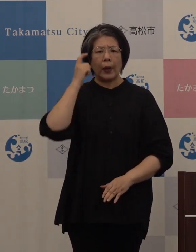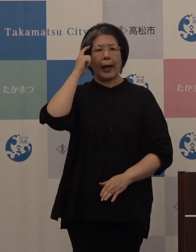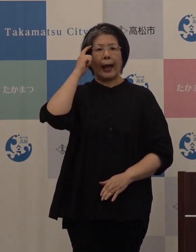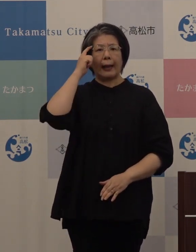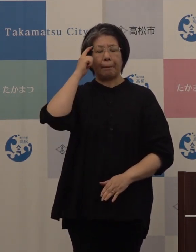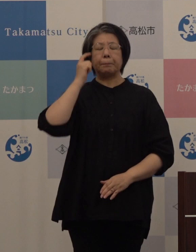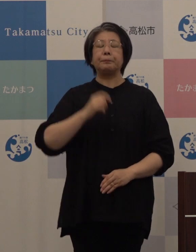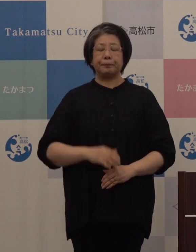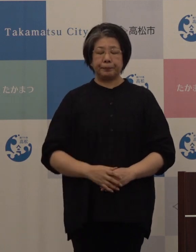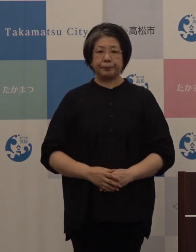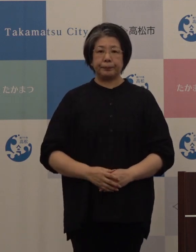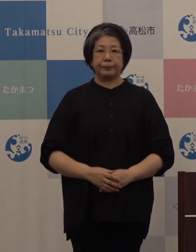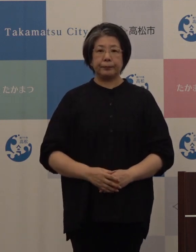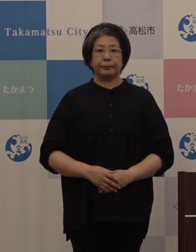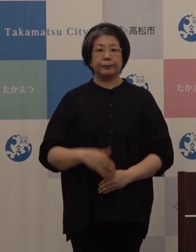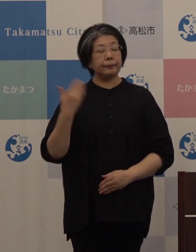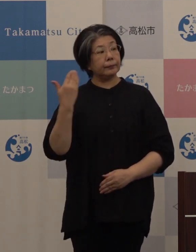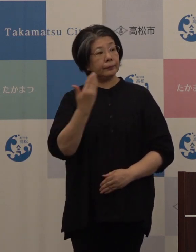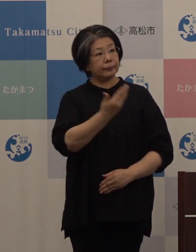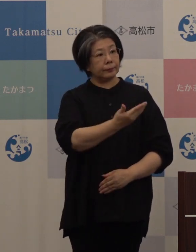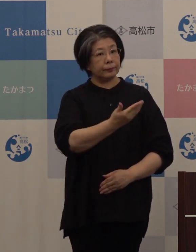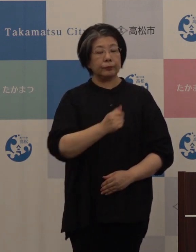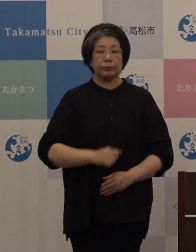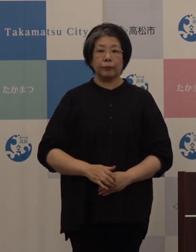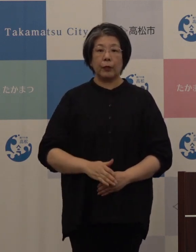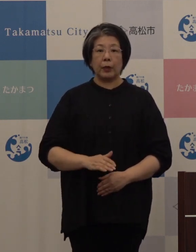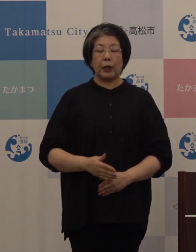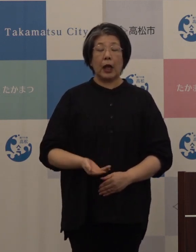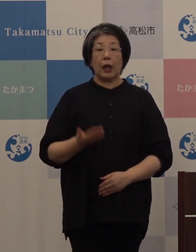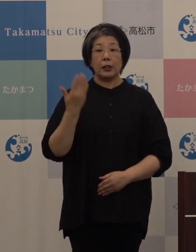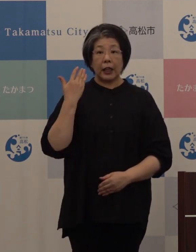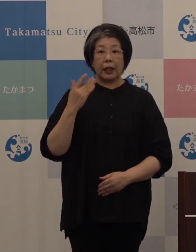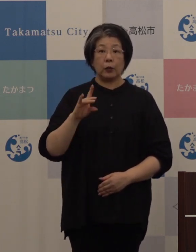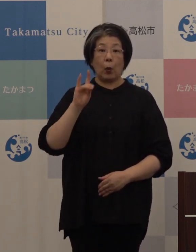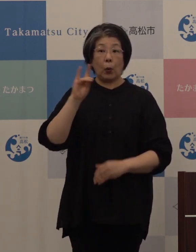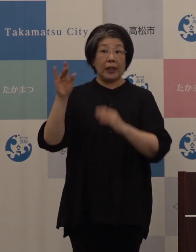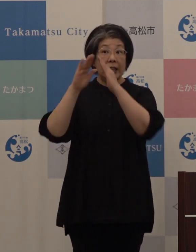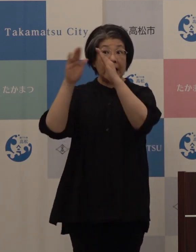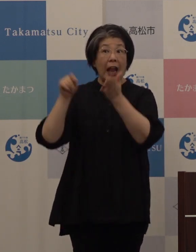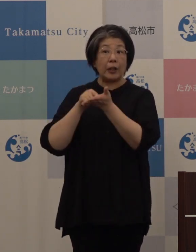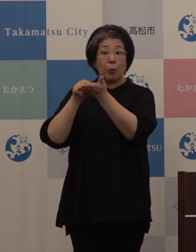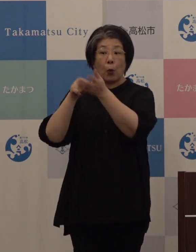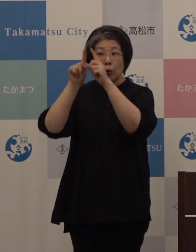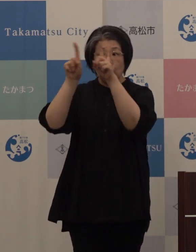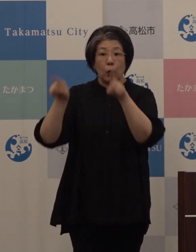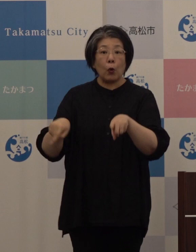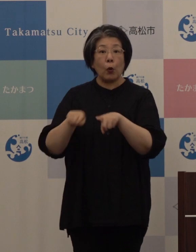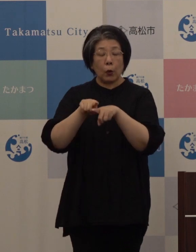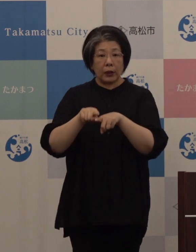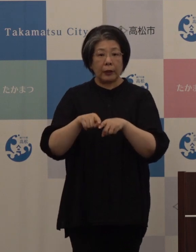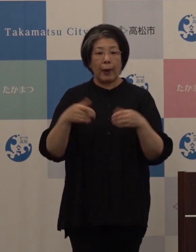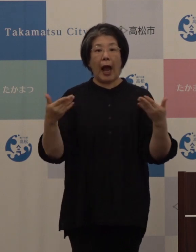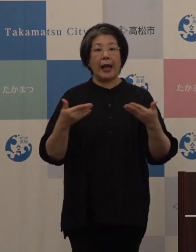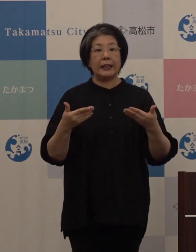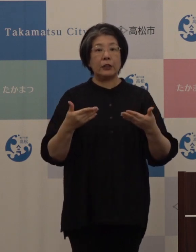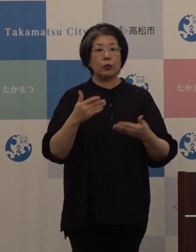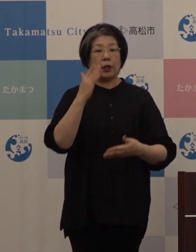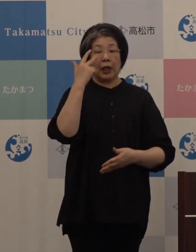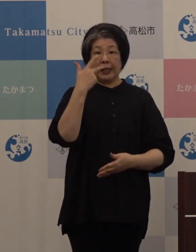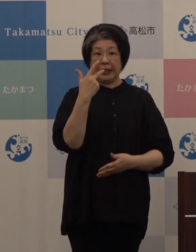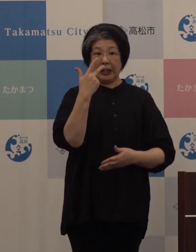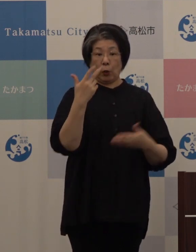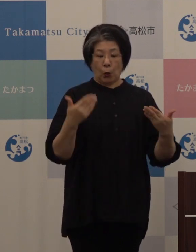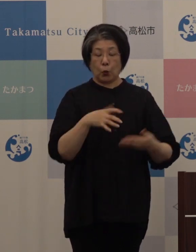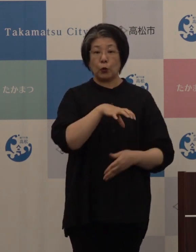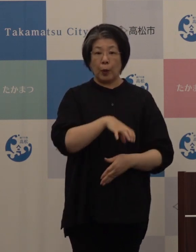改めてなんですけど、先ほども、申し入れ書にもほら精神的に安心して働けるような職場環境の維持